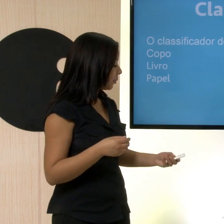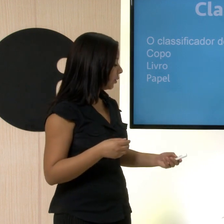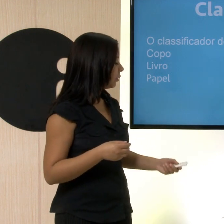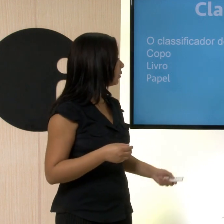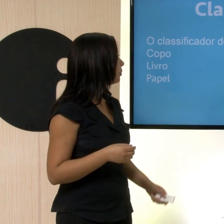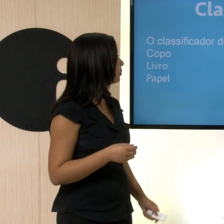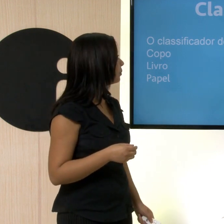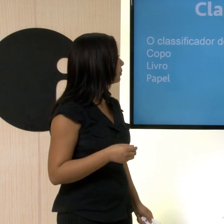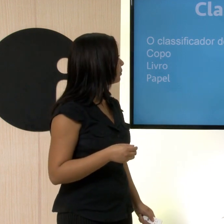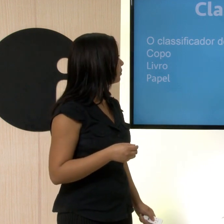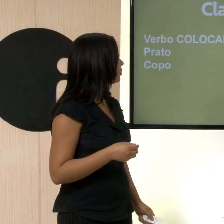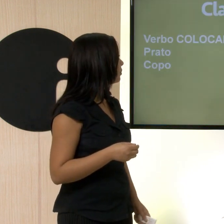exemplo.